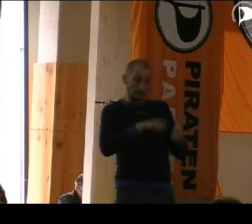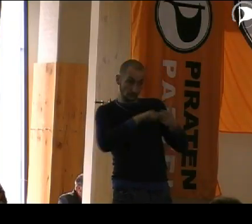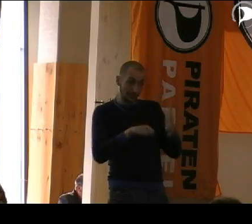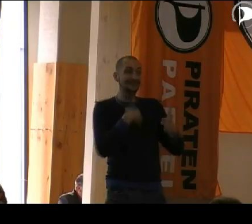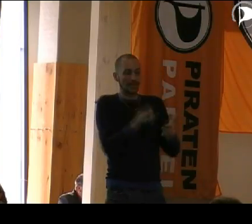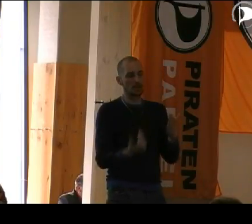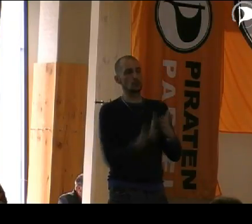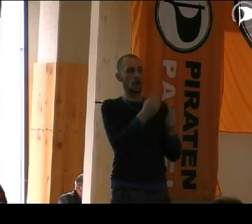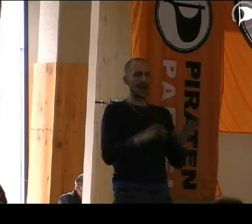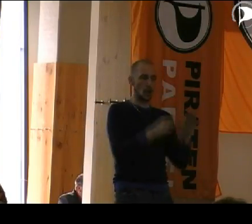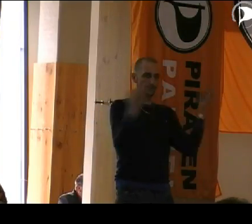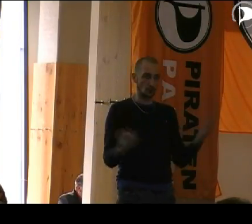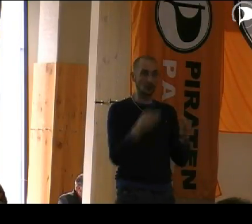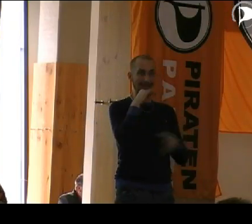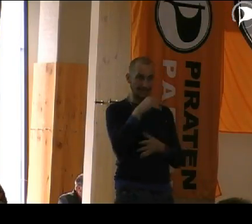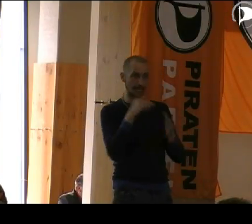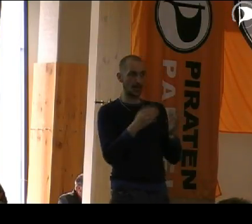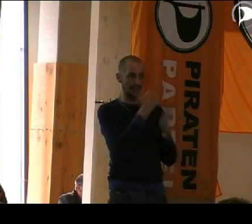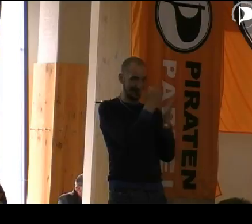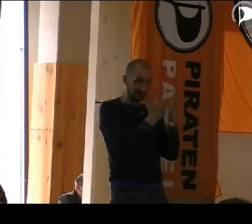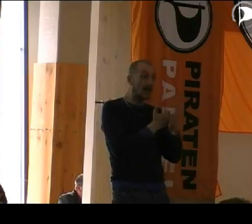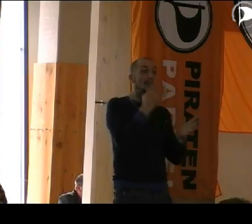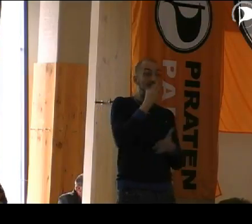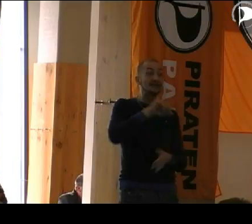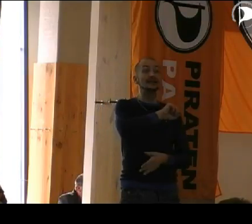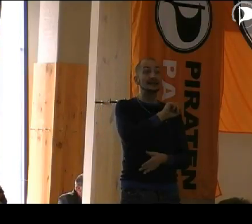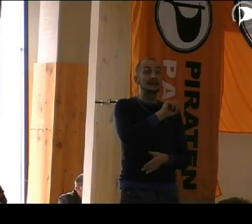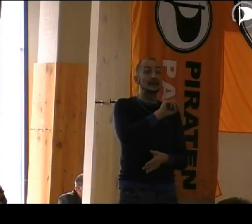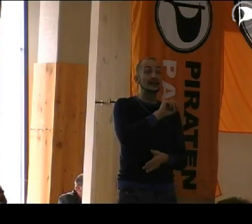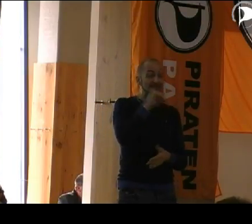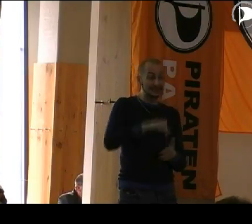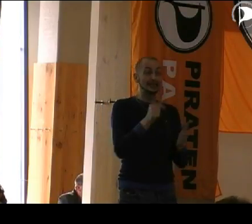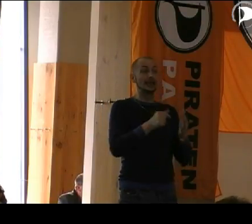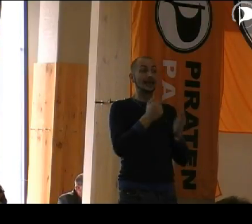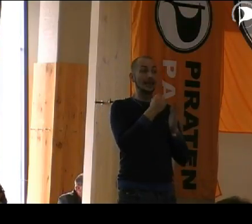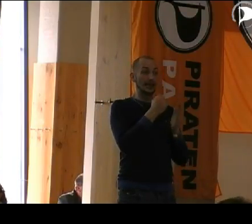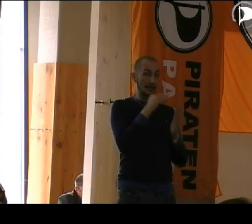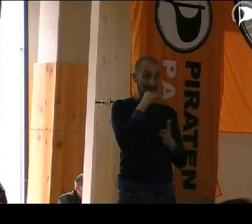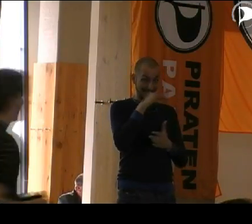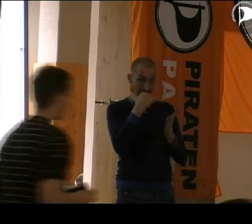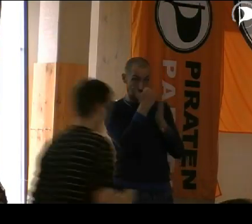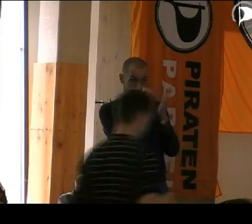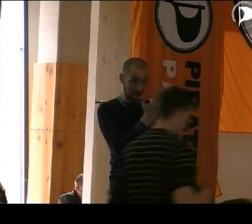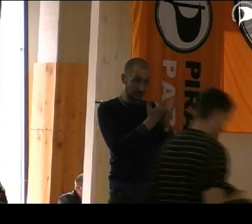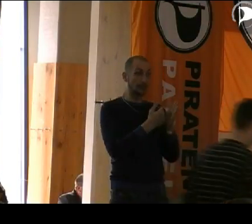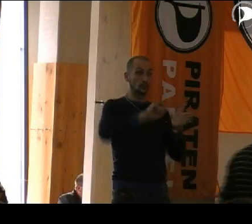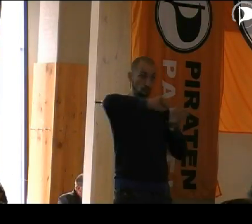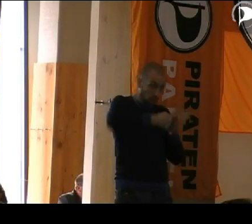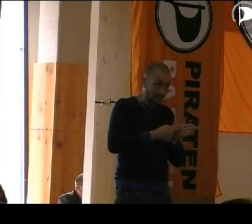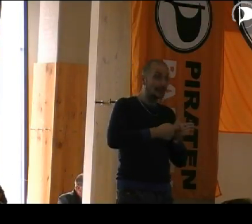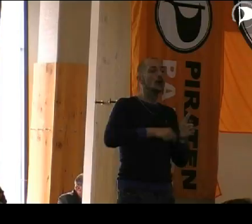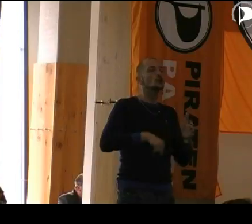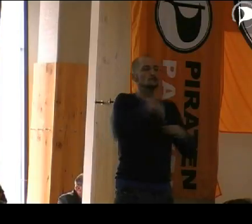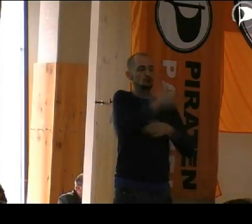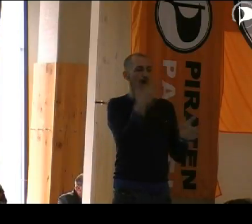begründung die gefahr also wenn tatsächlich eine nicht geschlossene die das eingeschlossene der liste noch argumente aufbringen dass mehr als die hälfte